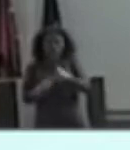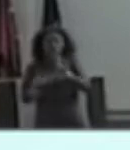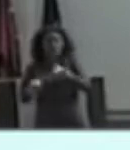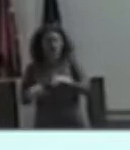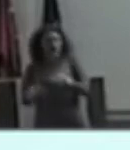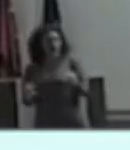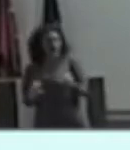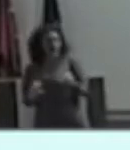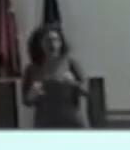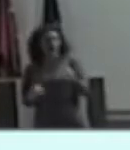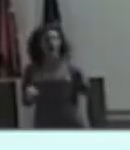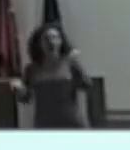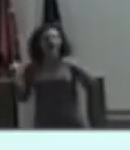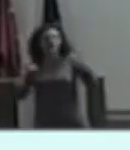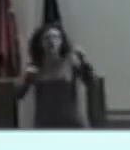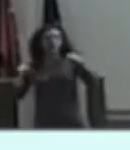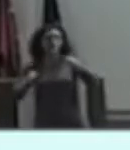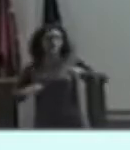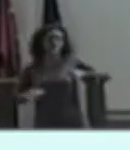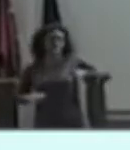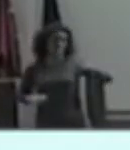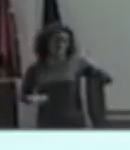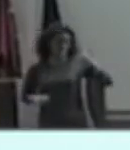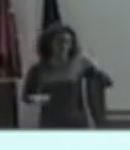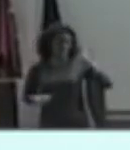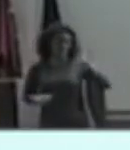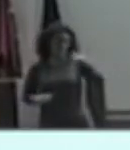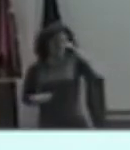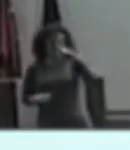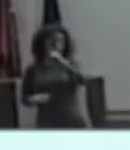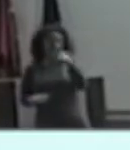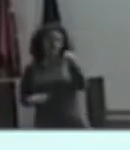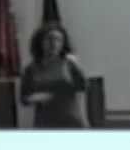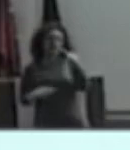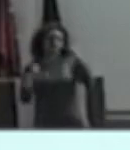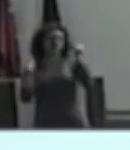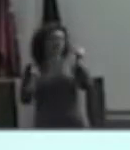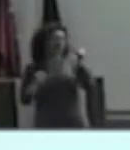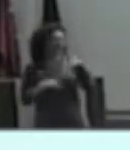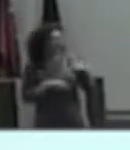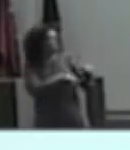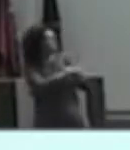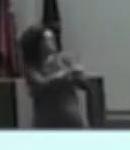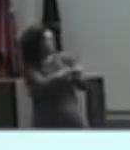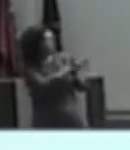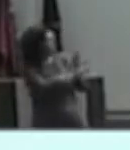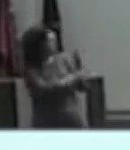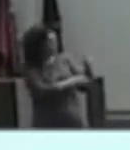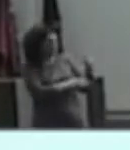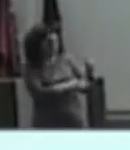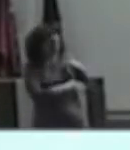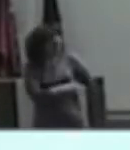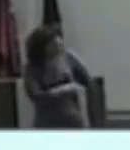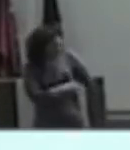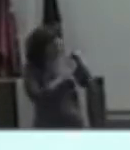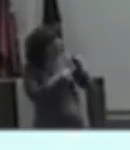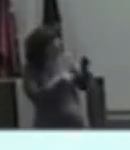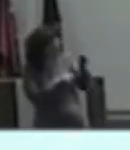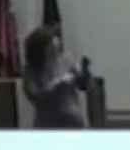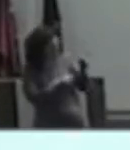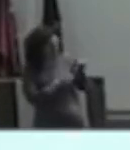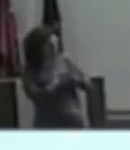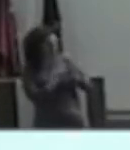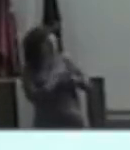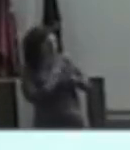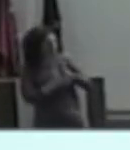lleva a actuar más, tanto como para padres como cuidadores. Patricia, pues, perdóname un segundo, sí, porque me interesa mucho este punto y lo hemos